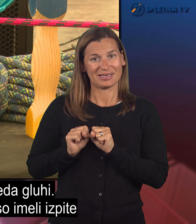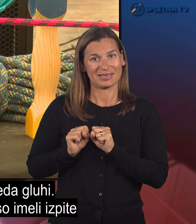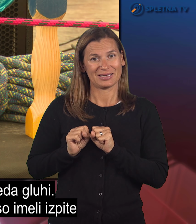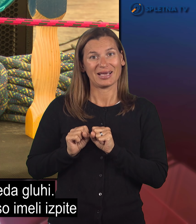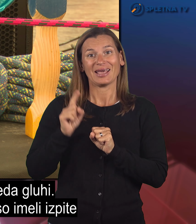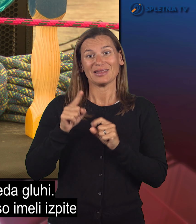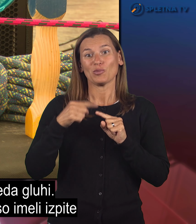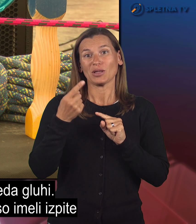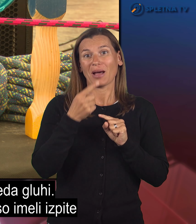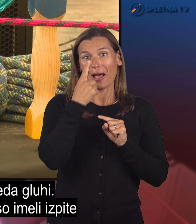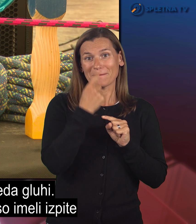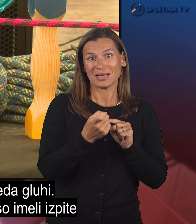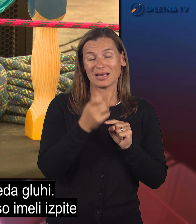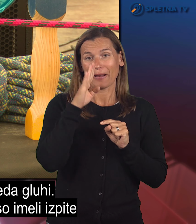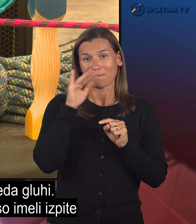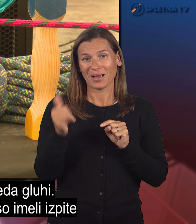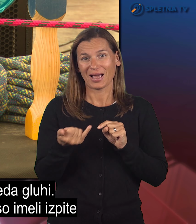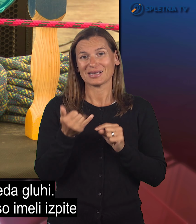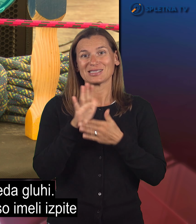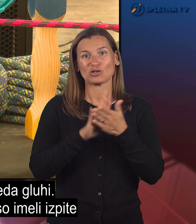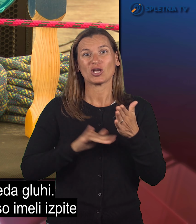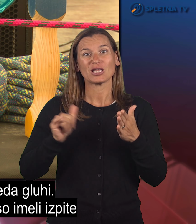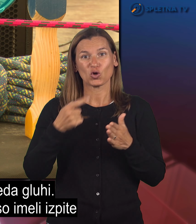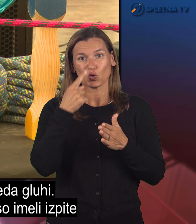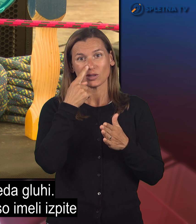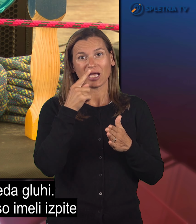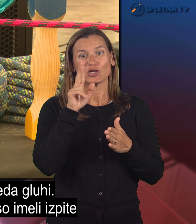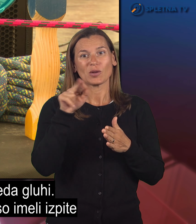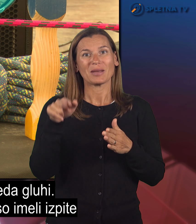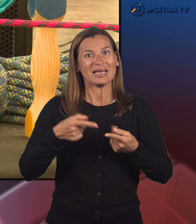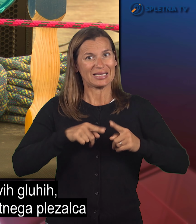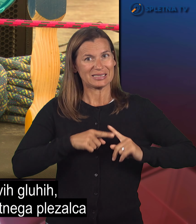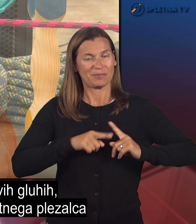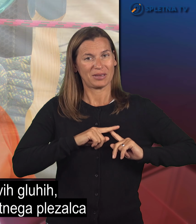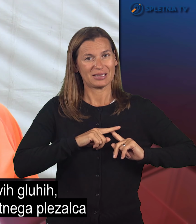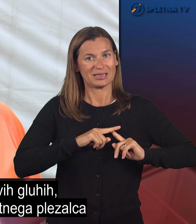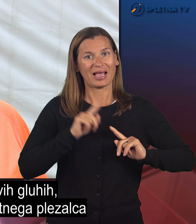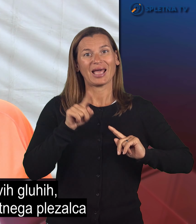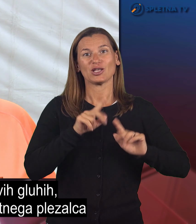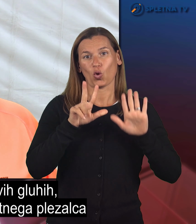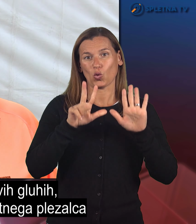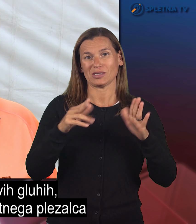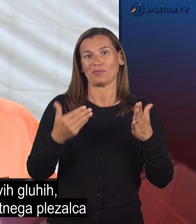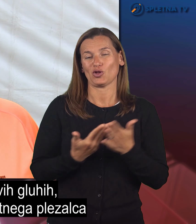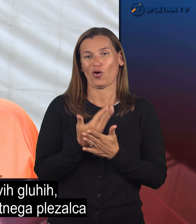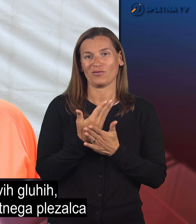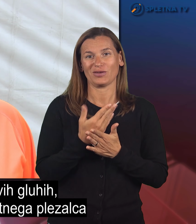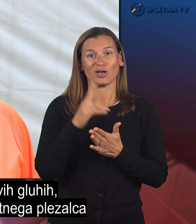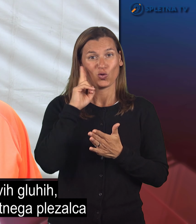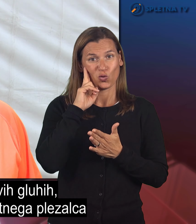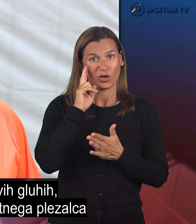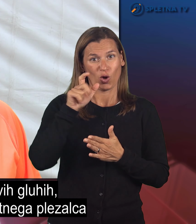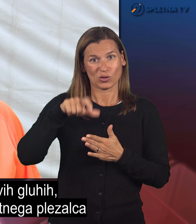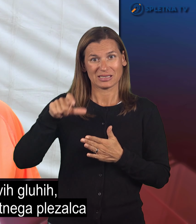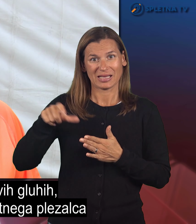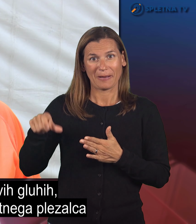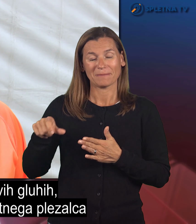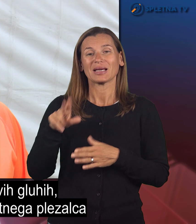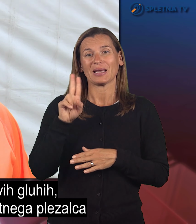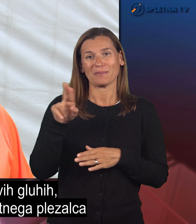v aprilu in maju in v začetku junija so imeli izpite, je 8 novih gluhih,